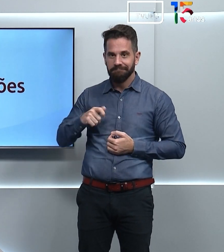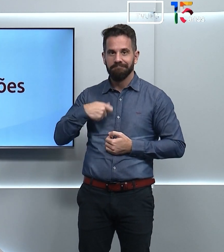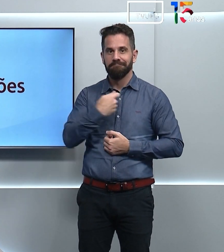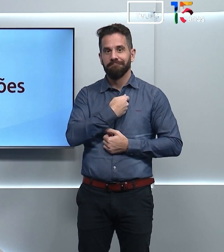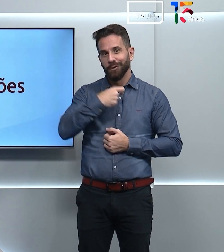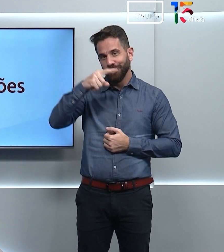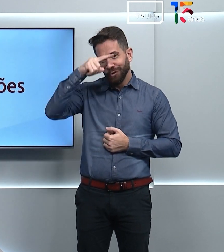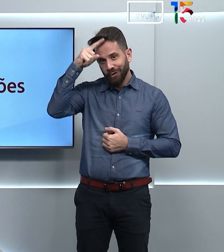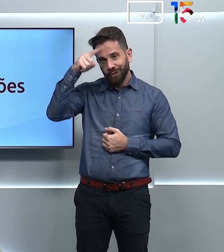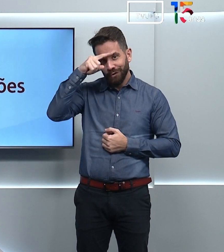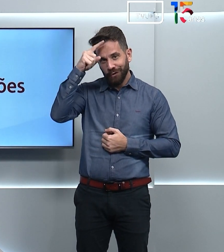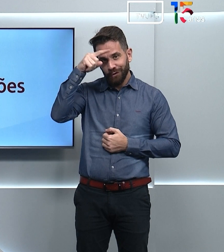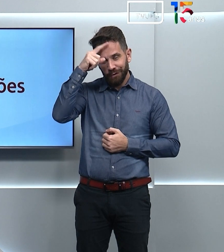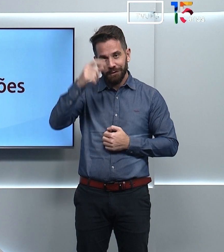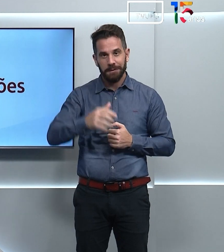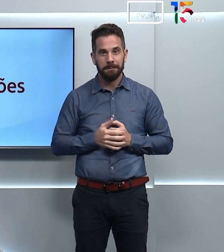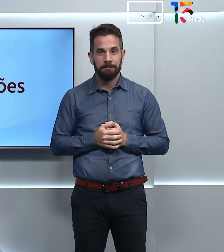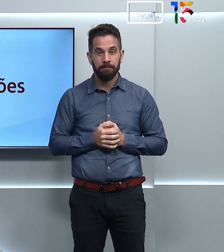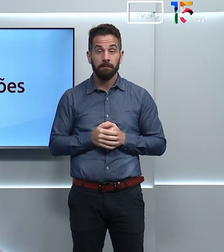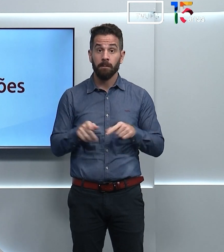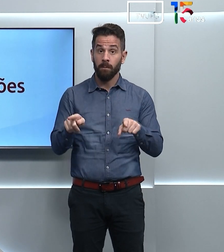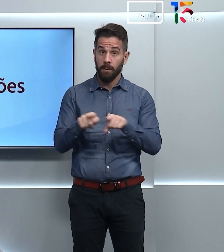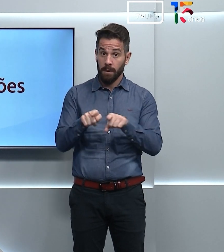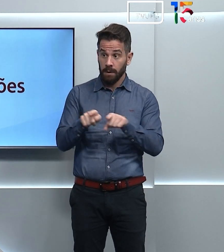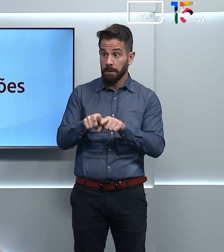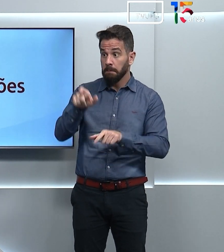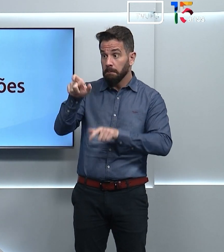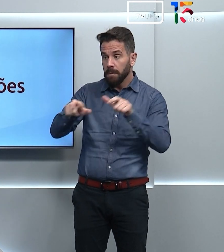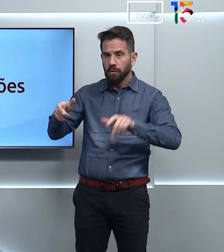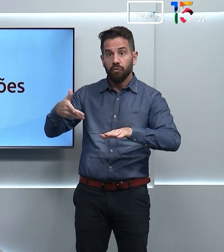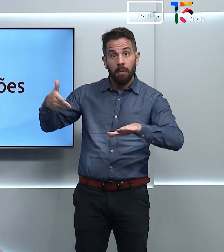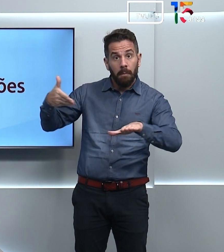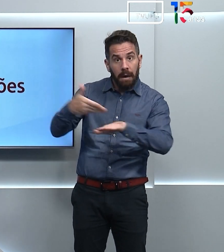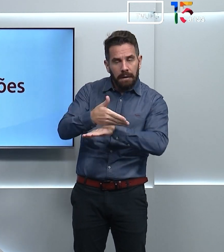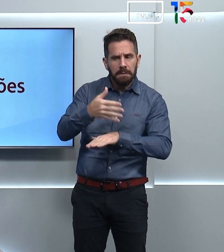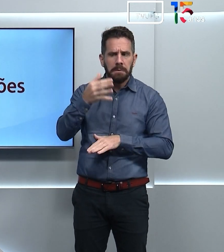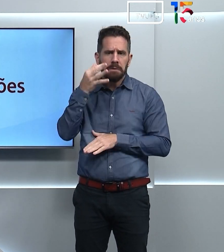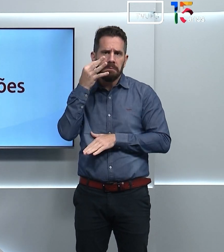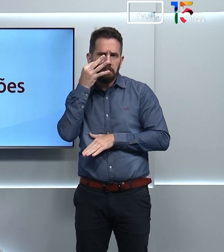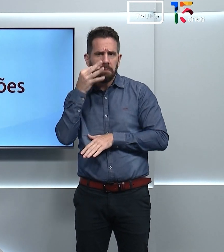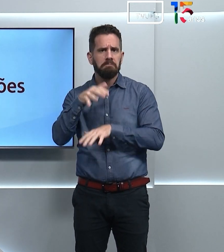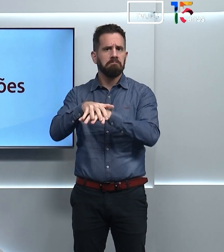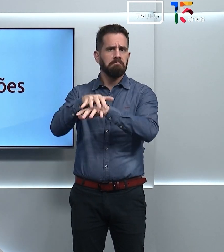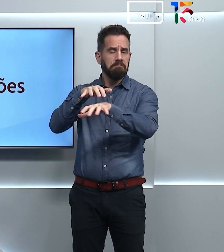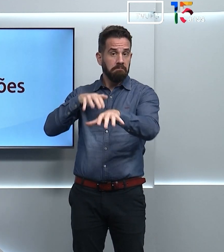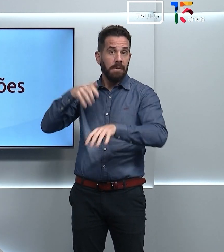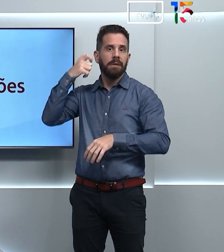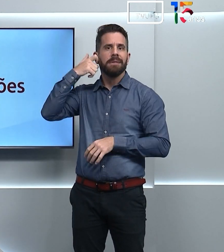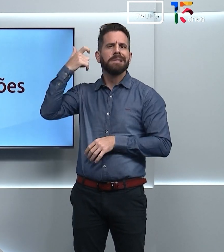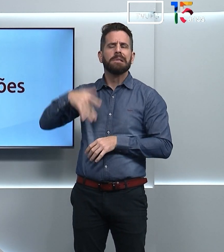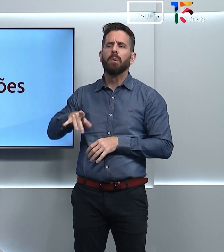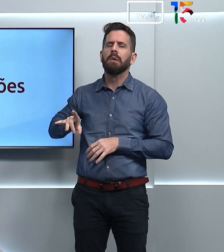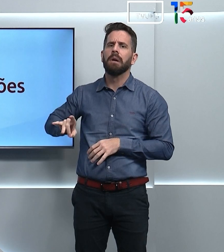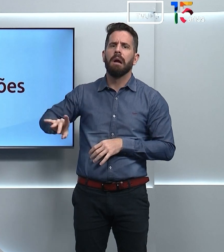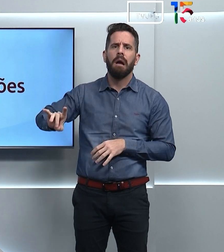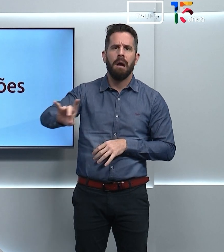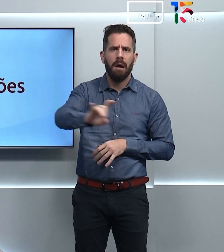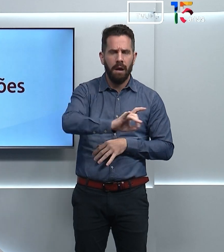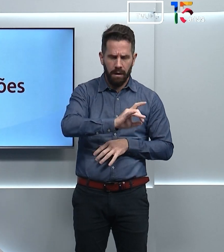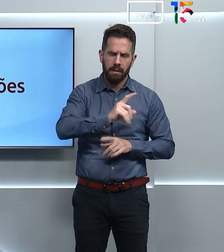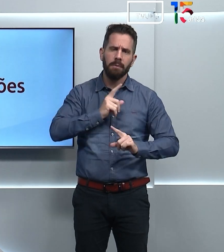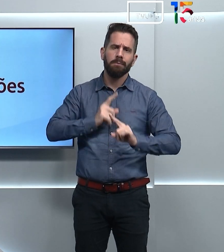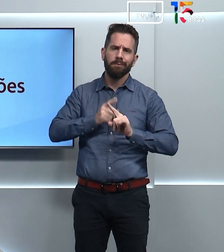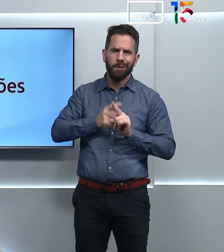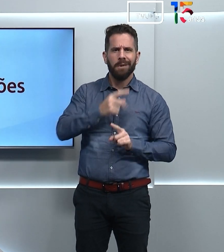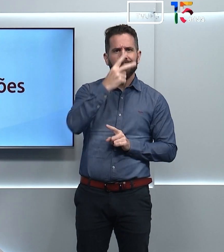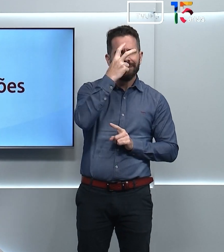pelo professor Diego Barbosa. Além disso, nós fazemos descrições físicas de todos os que participam do programa no estúdio, para